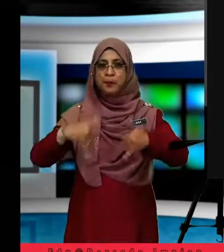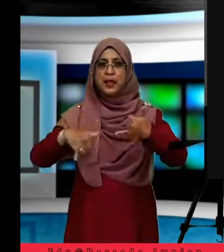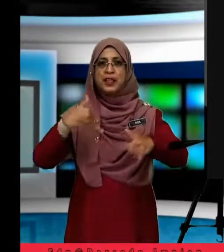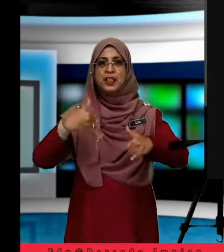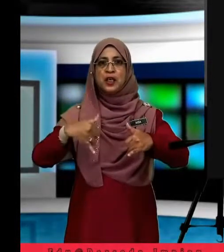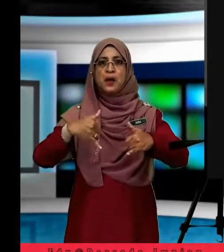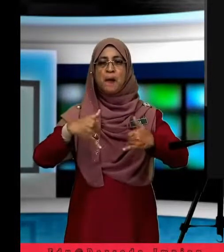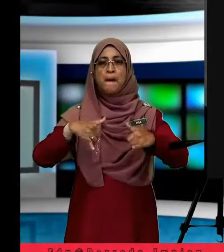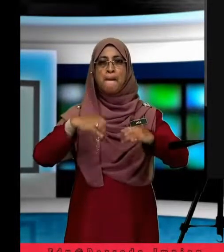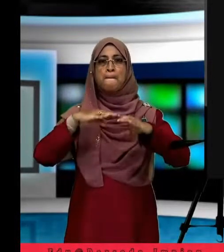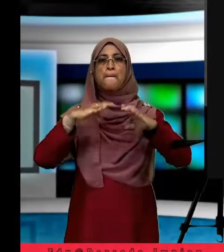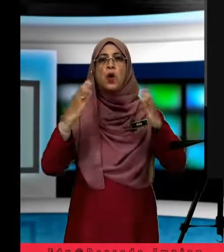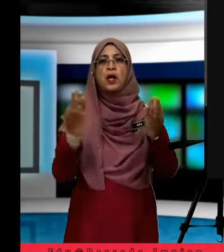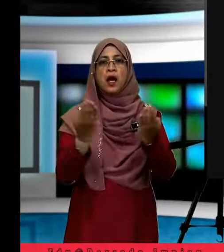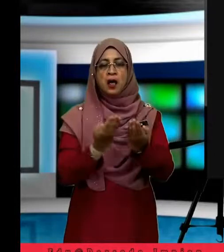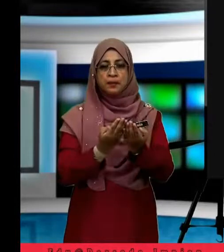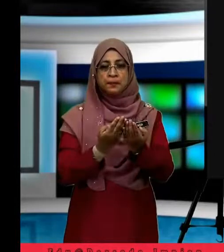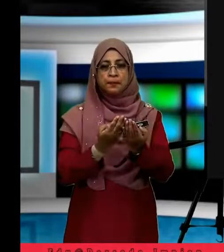lain